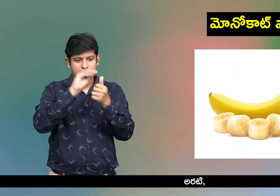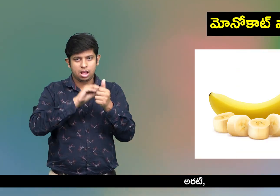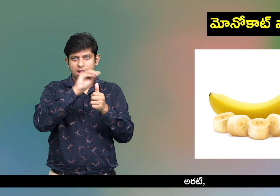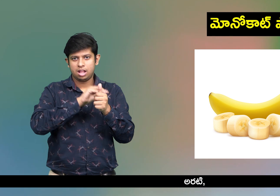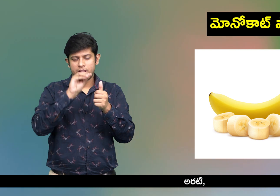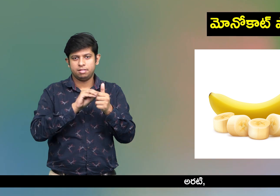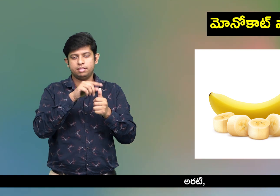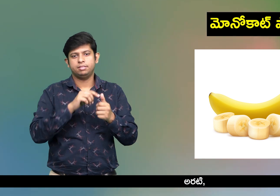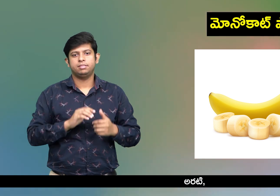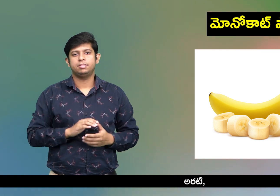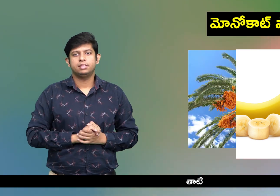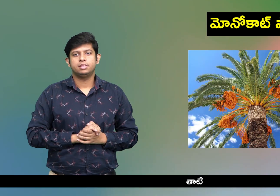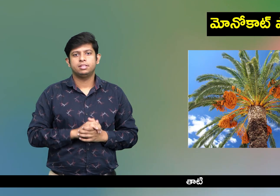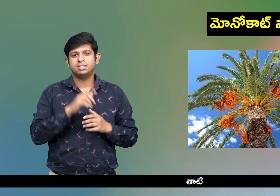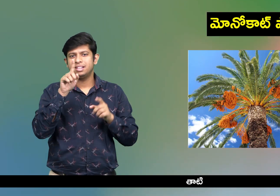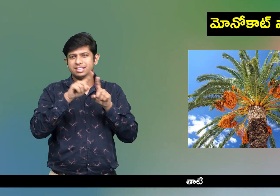అరటి, తాటి,